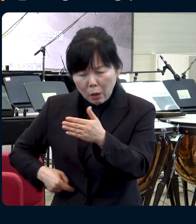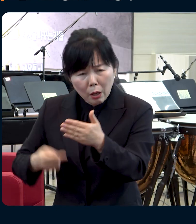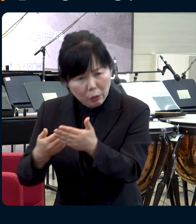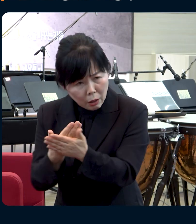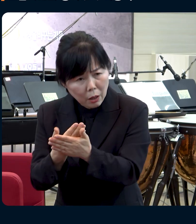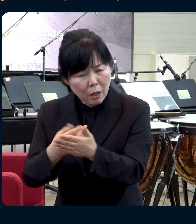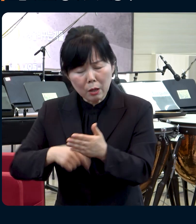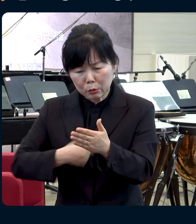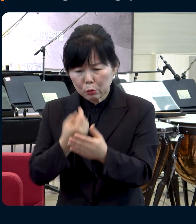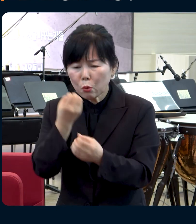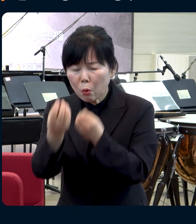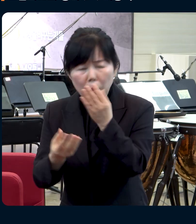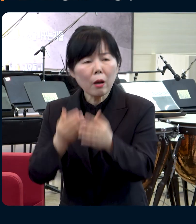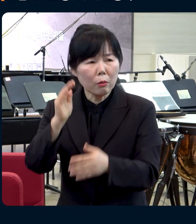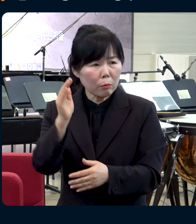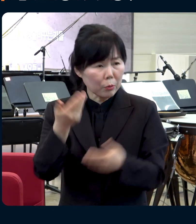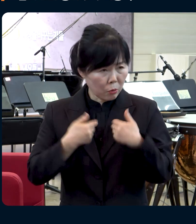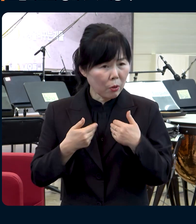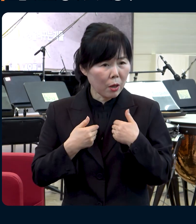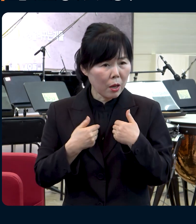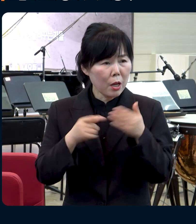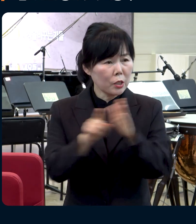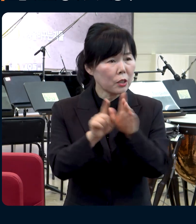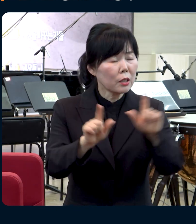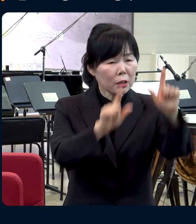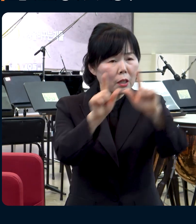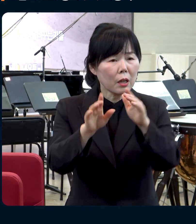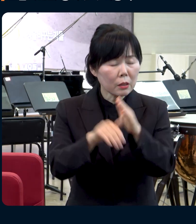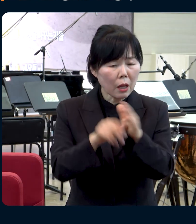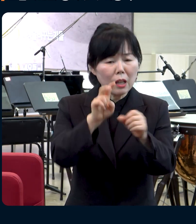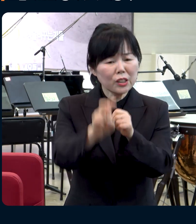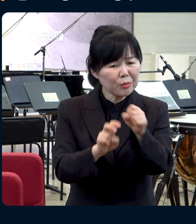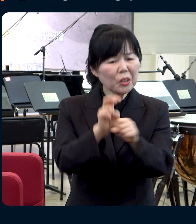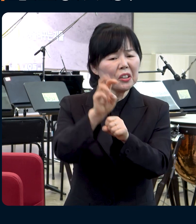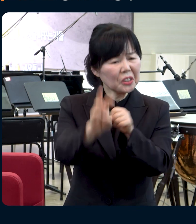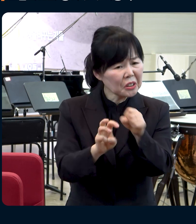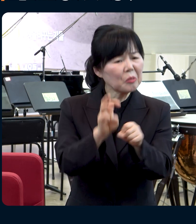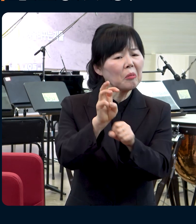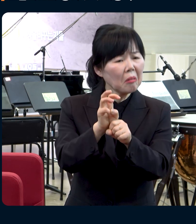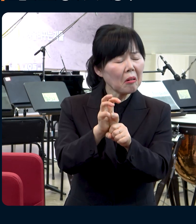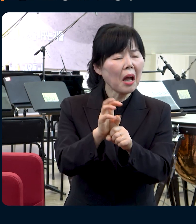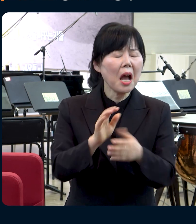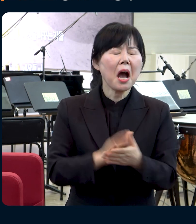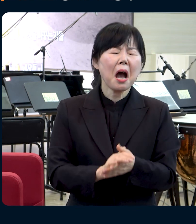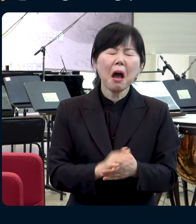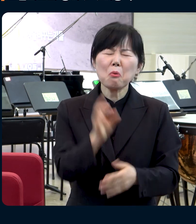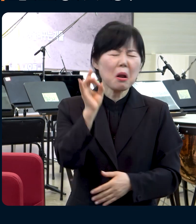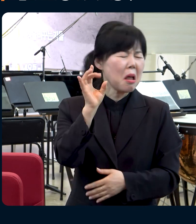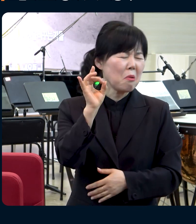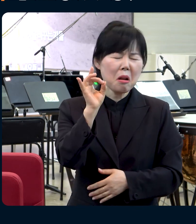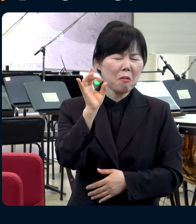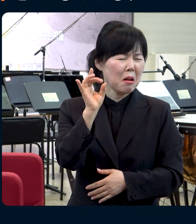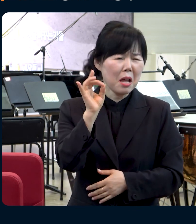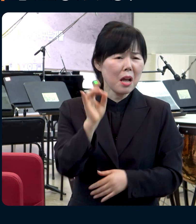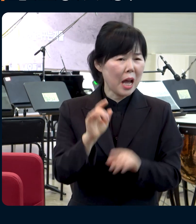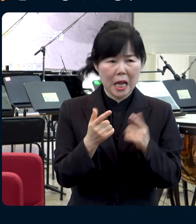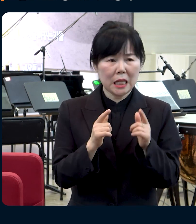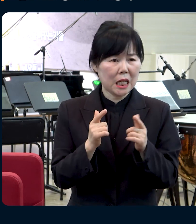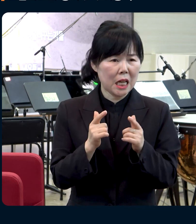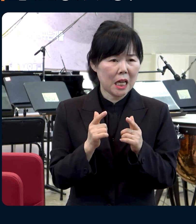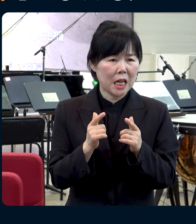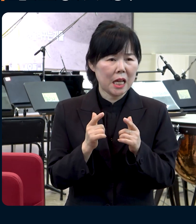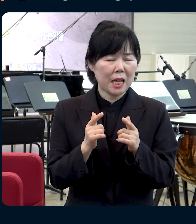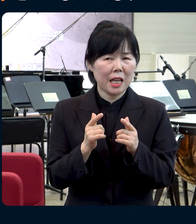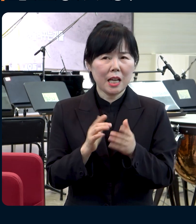자백해야 되는 것입니다. 내가 신앙생활을 10년 20년 해봤더니 원래 이런 거야, 해보니까 원래 이런 거야, 이게 아니에요. 매주